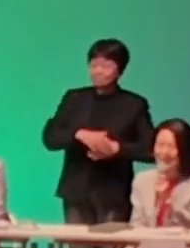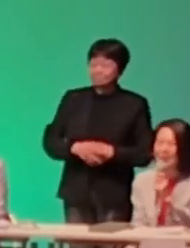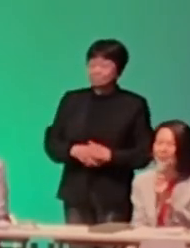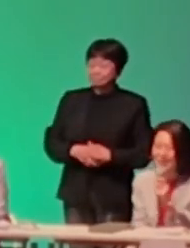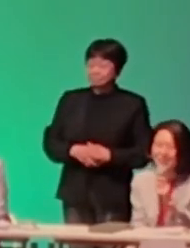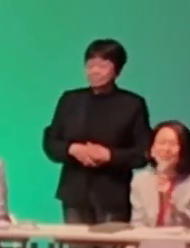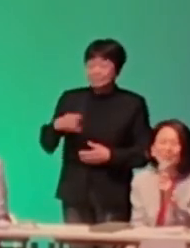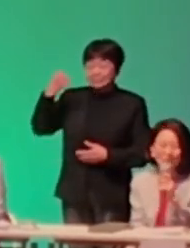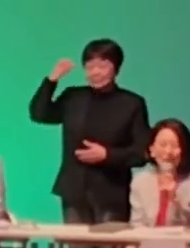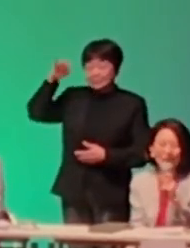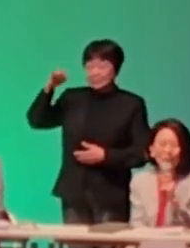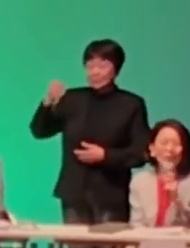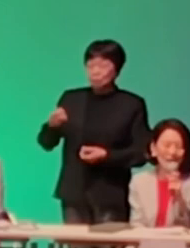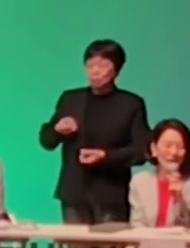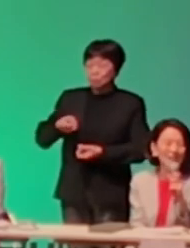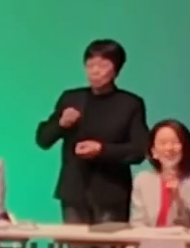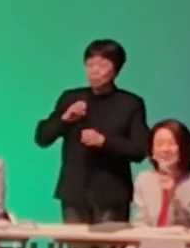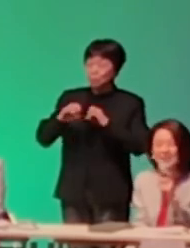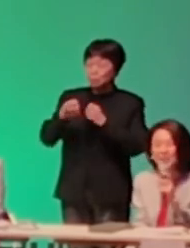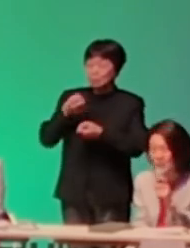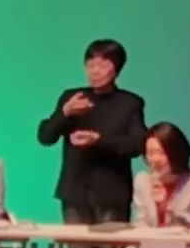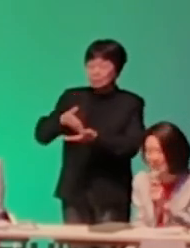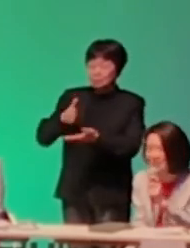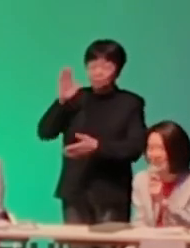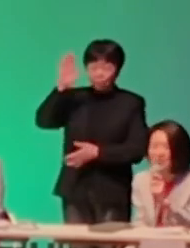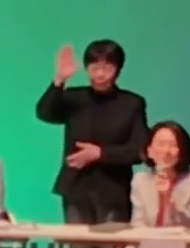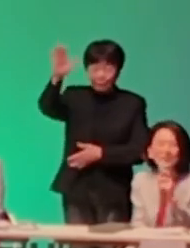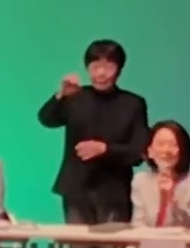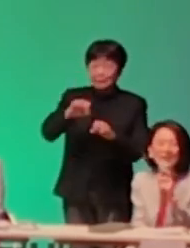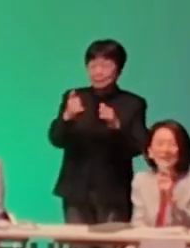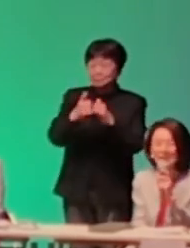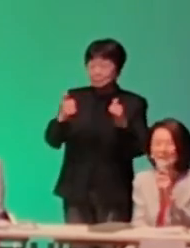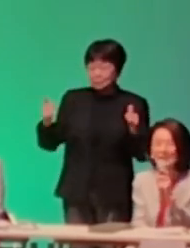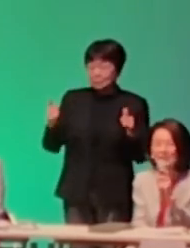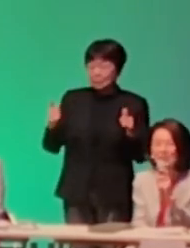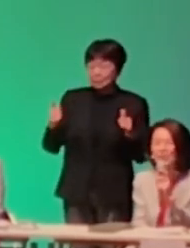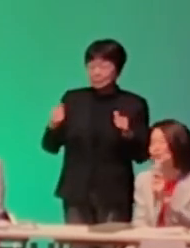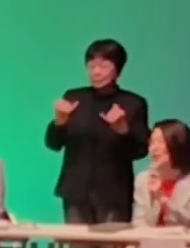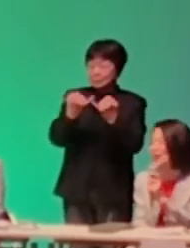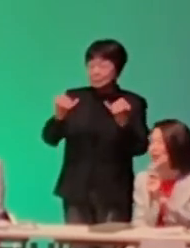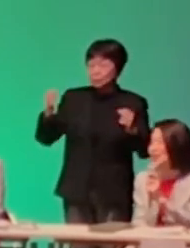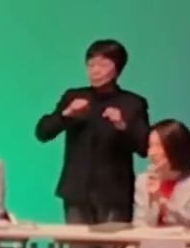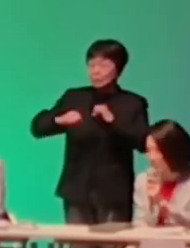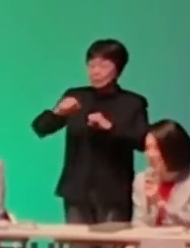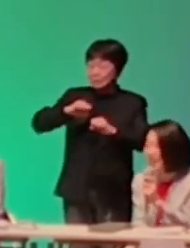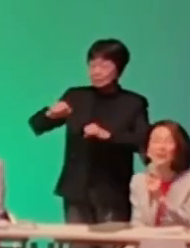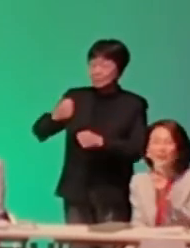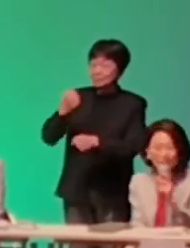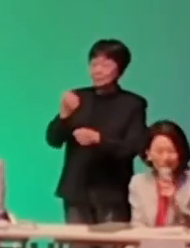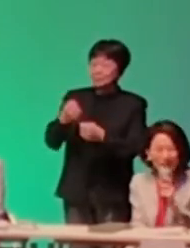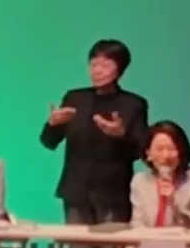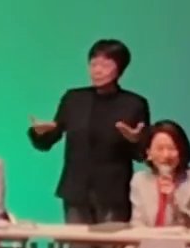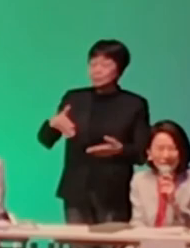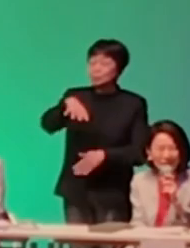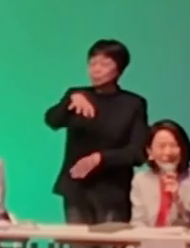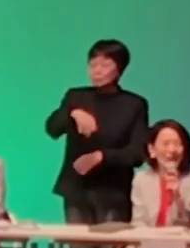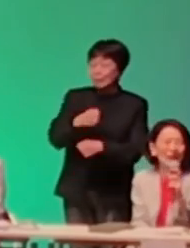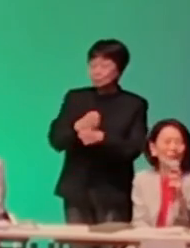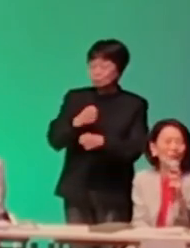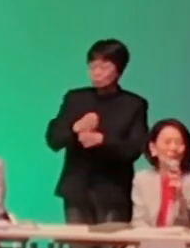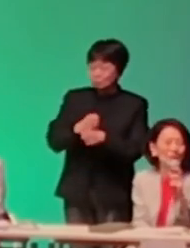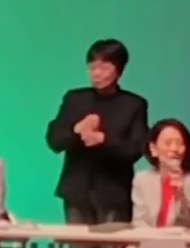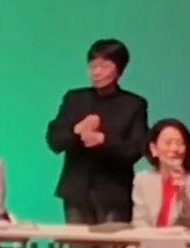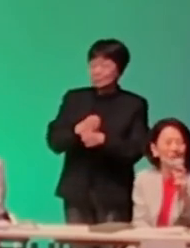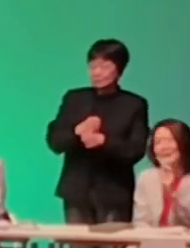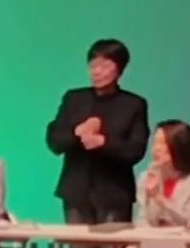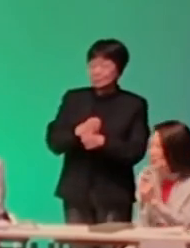って意見を発することで、これから活躍される障害のある方、女性の方が働きやすい職場作り、環境作りに、